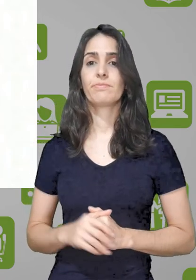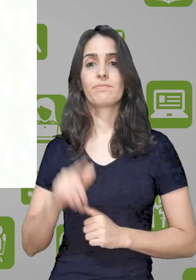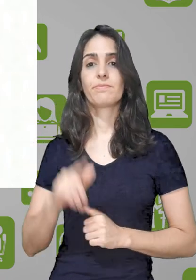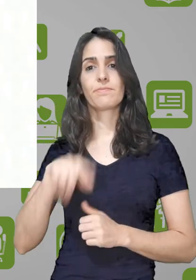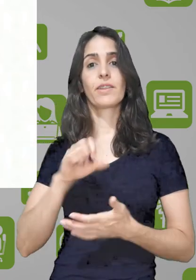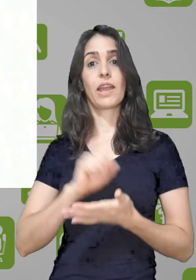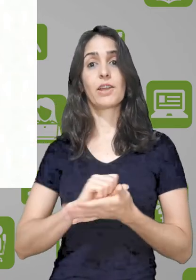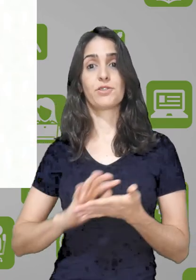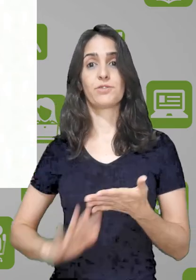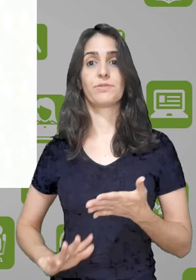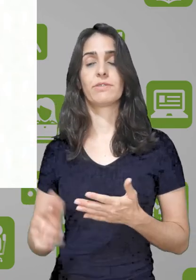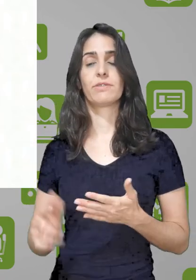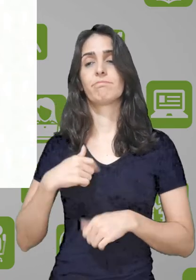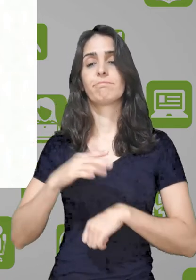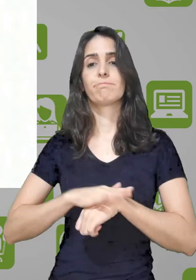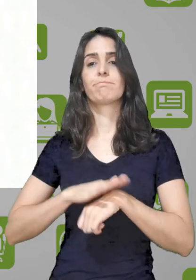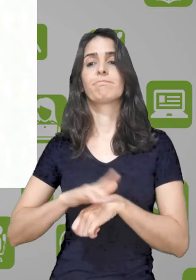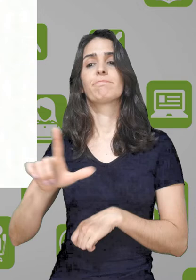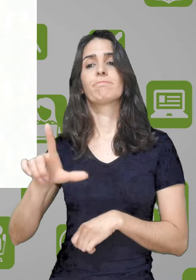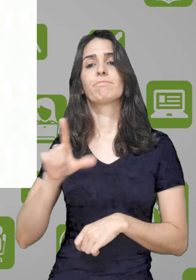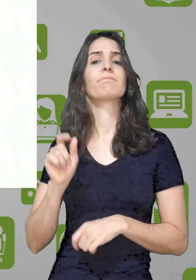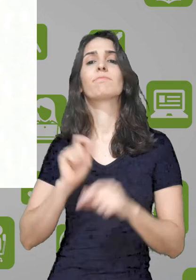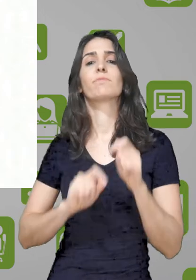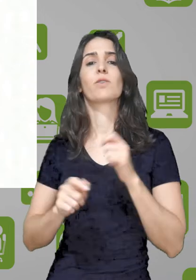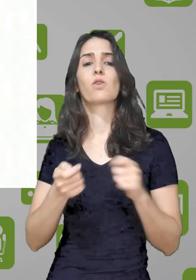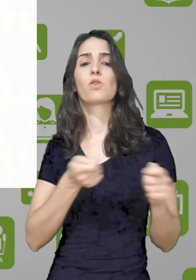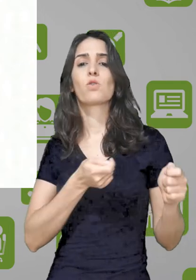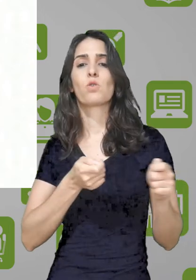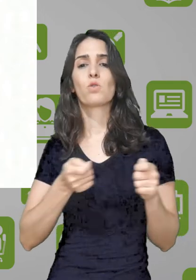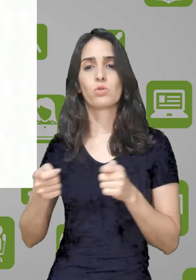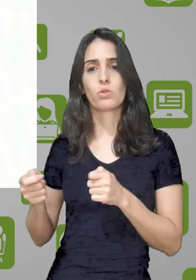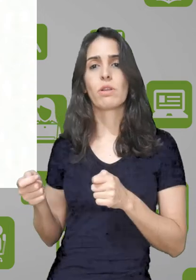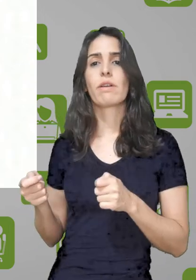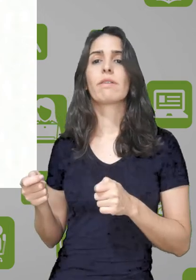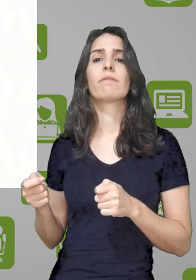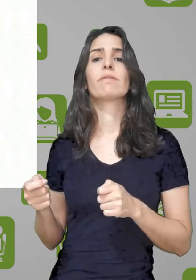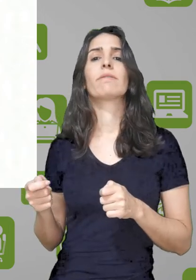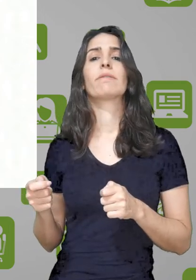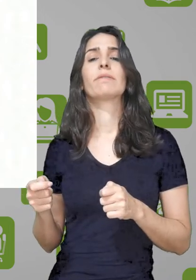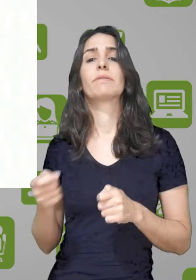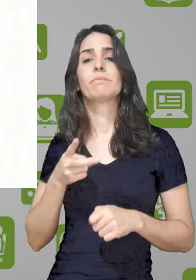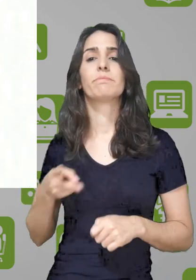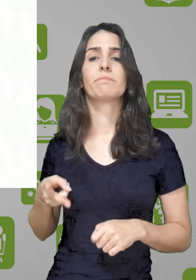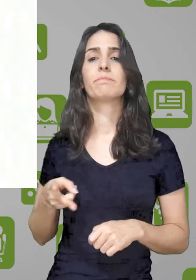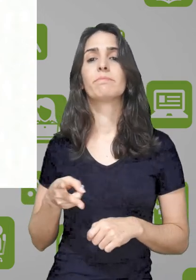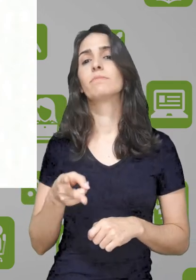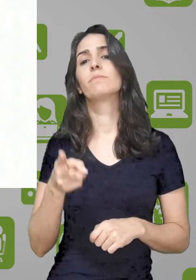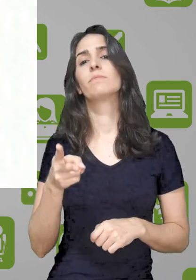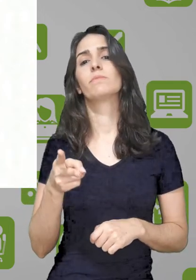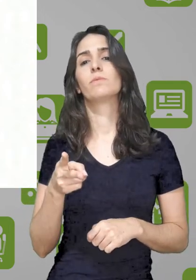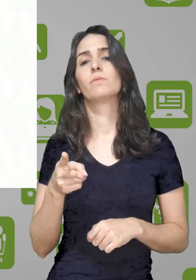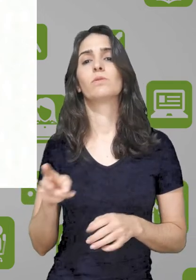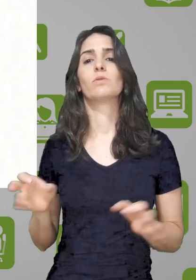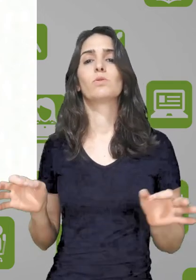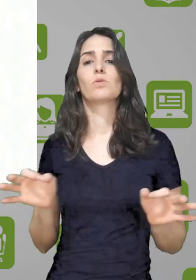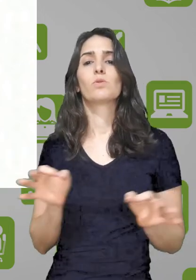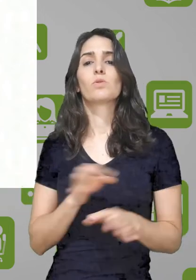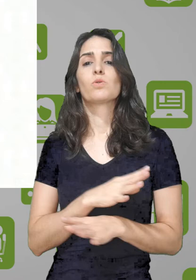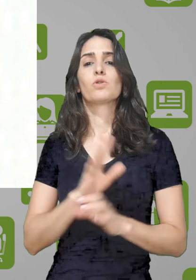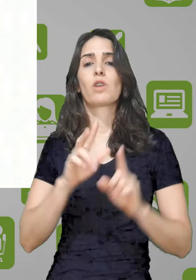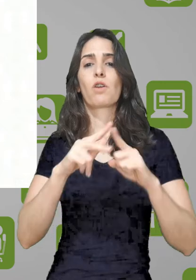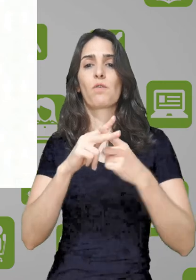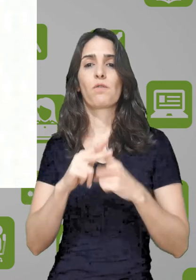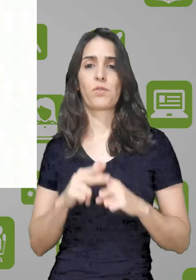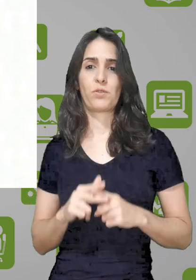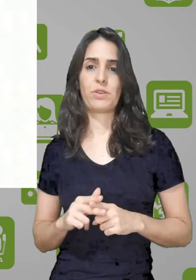Agora, quando se trata de uma atividade, eu vou optar por monitorar e vou manter